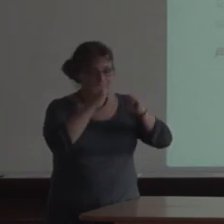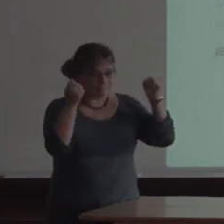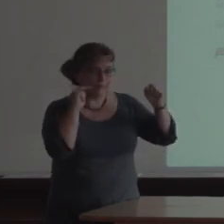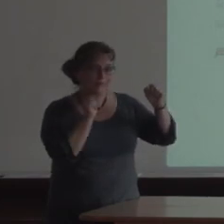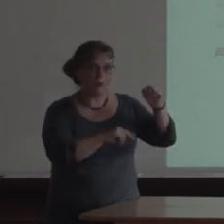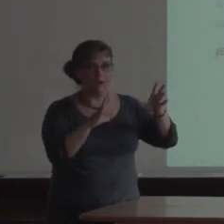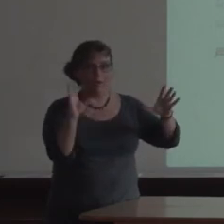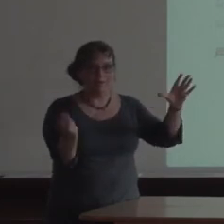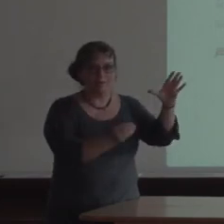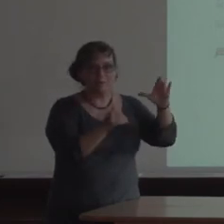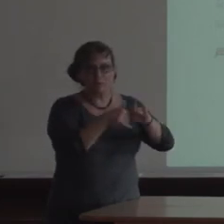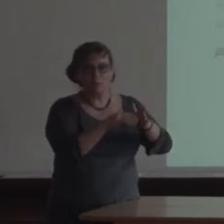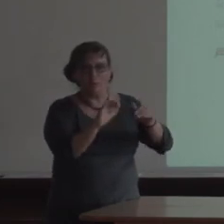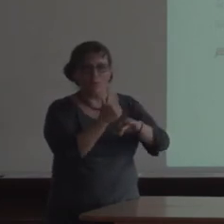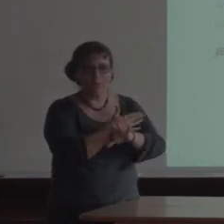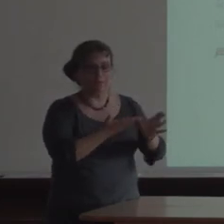l'intérieur.